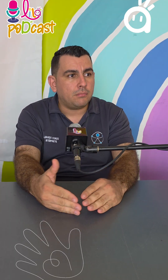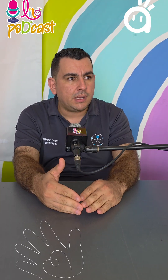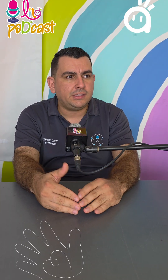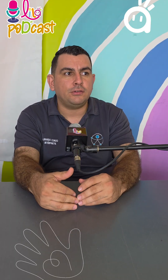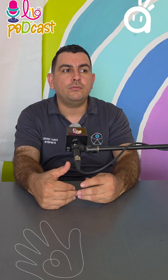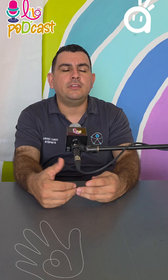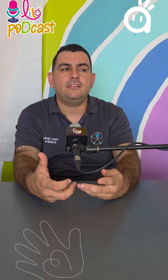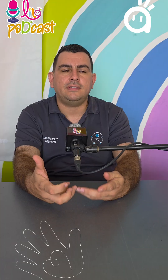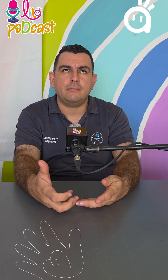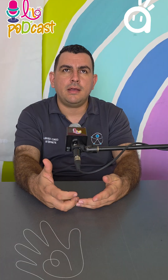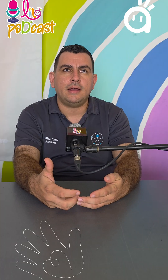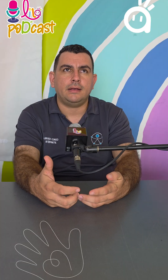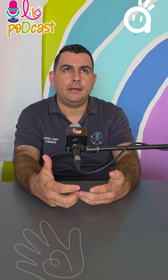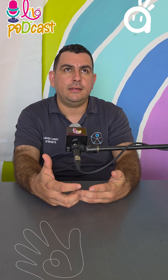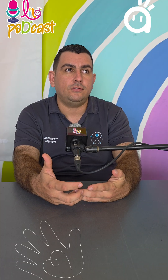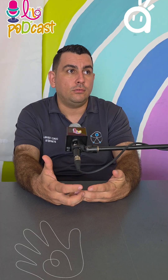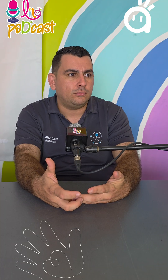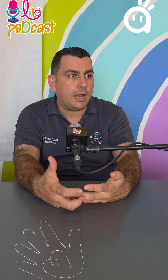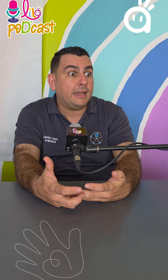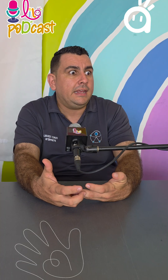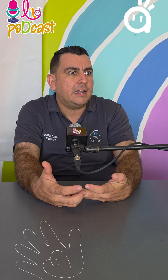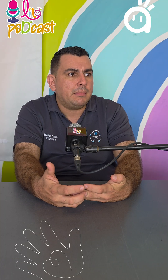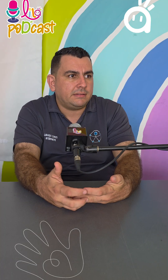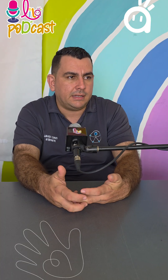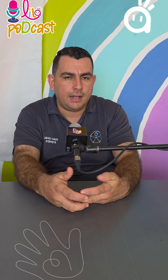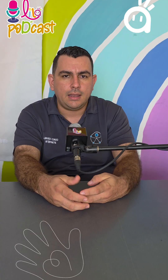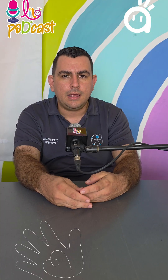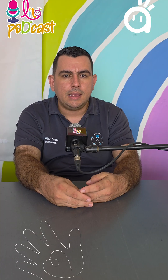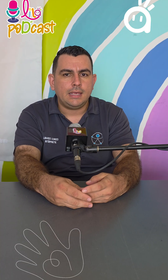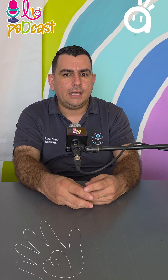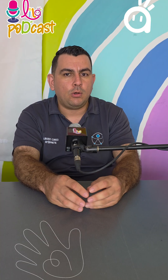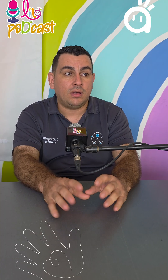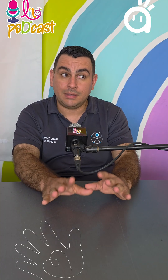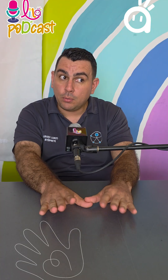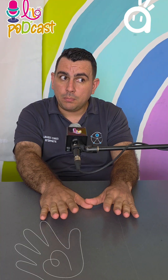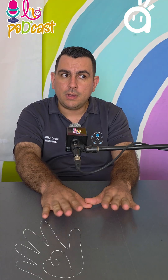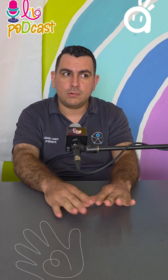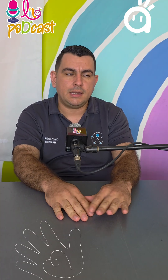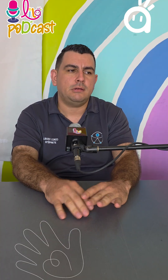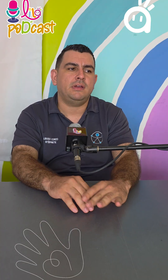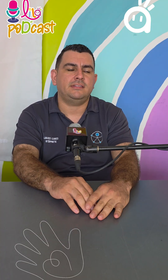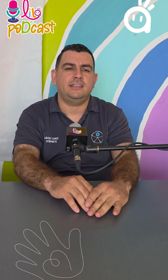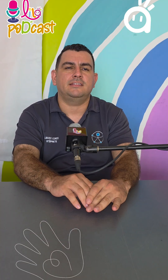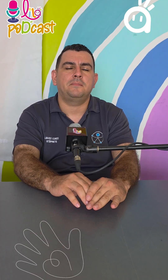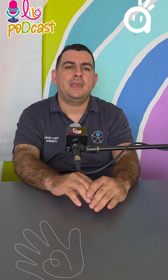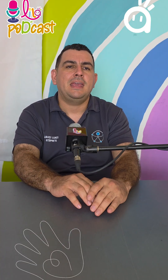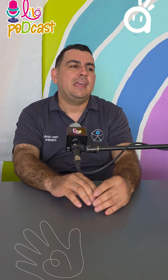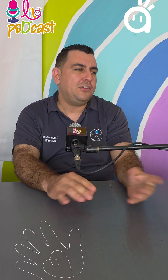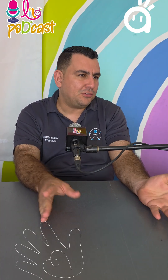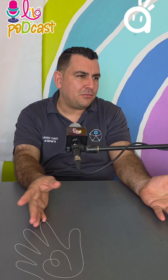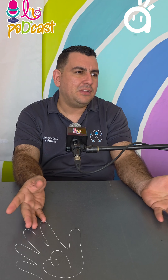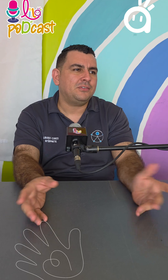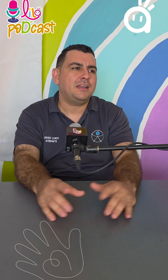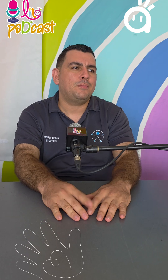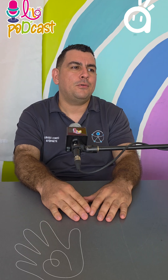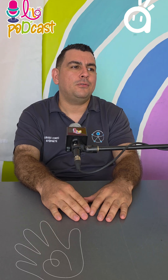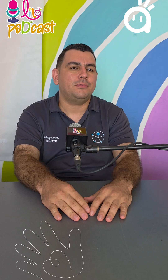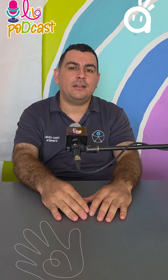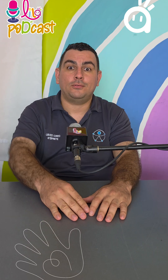idioma, tiene un sistema estructural y gramatical que lo hace propia de una lengua de señas. Y otro mito que le puedo contar